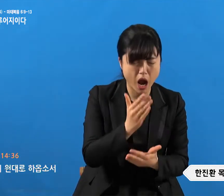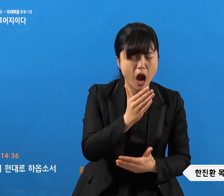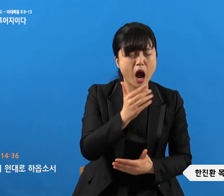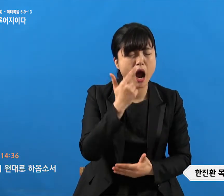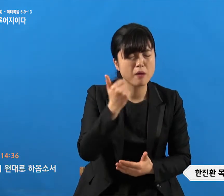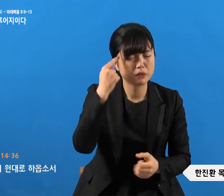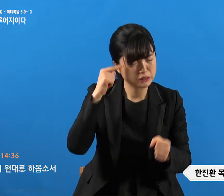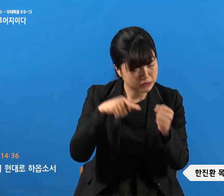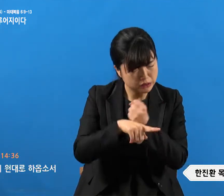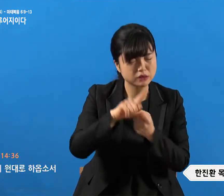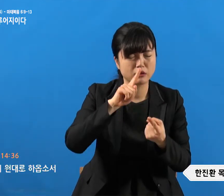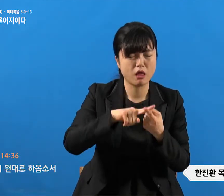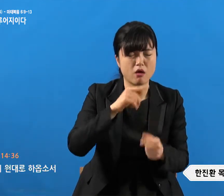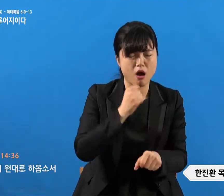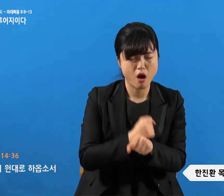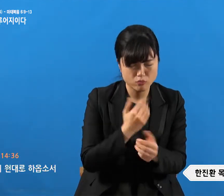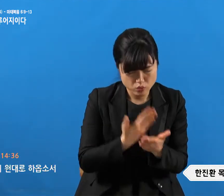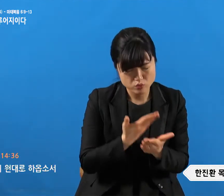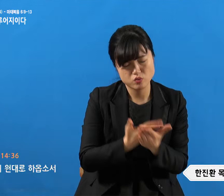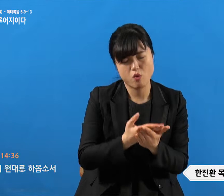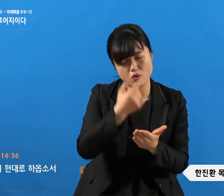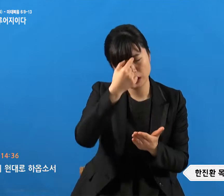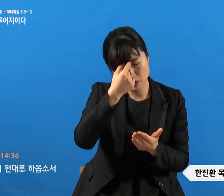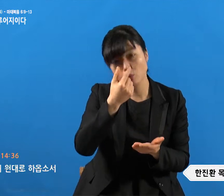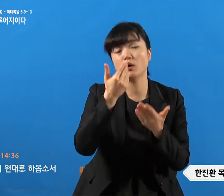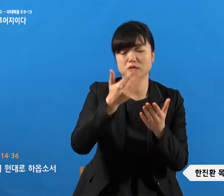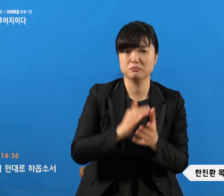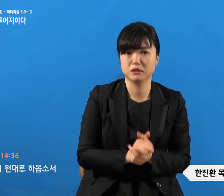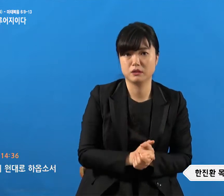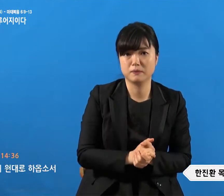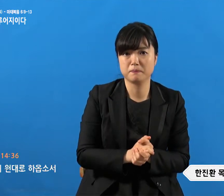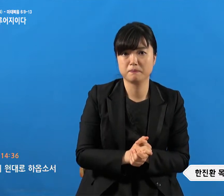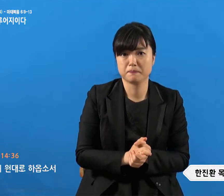마옵시고 아버지의 원대로 하옵소서.